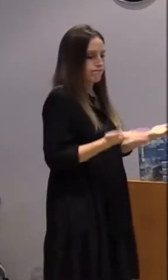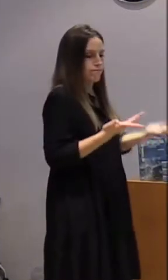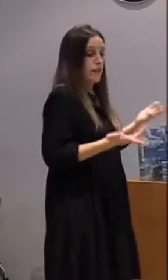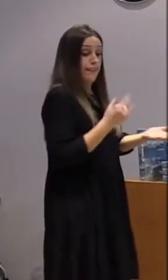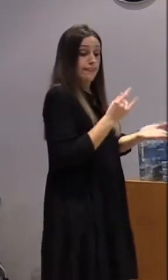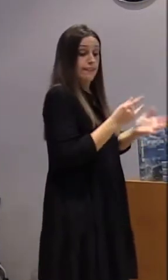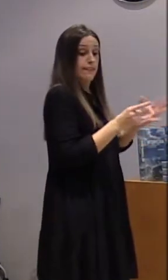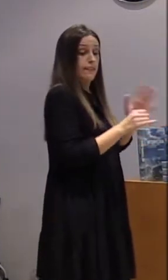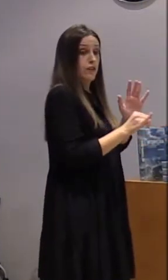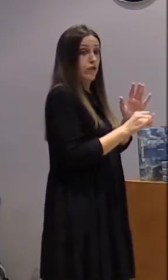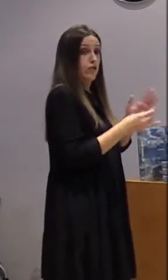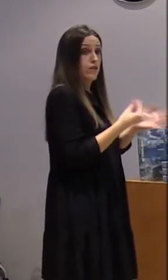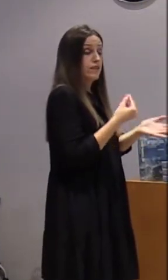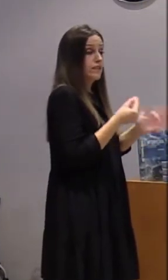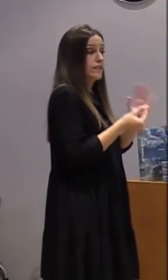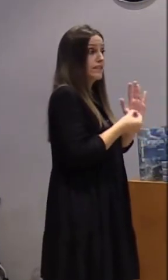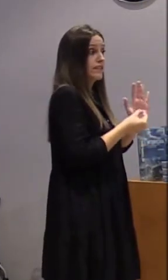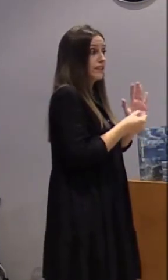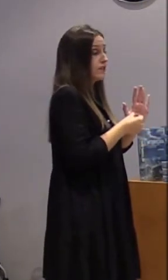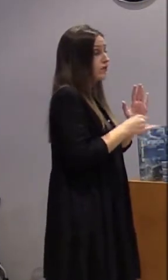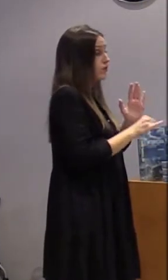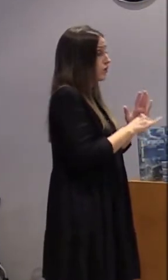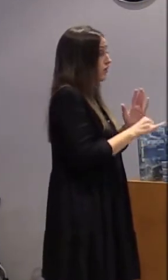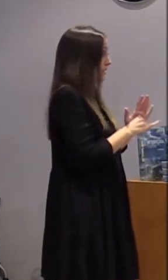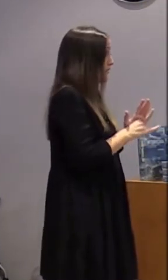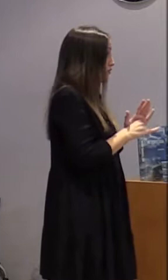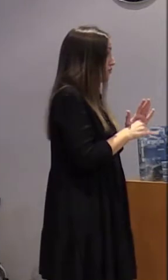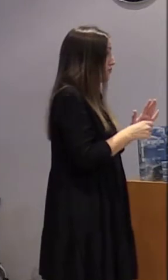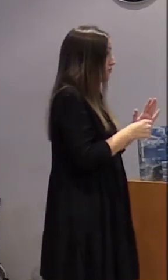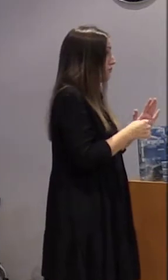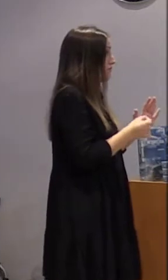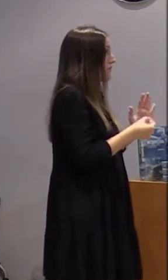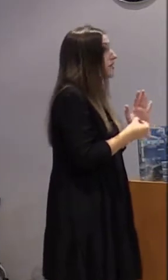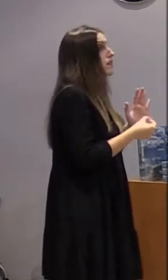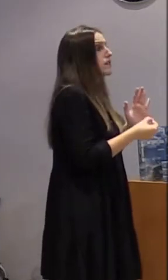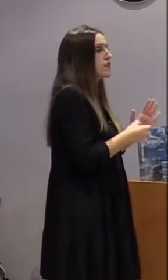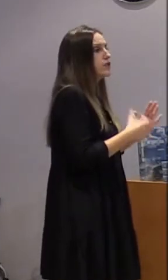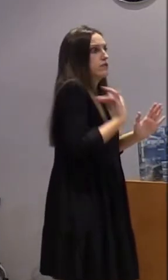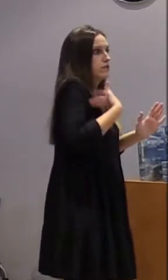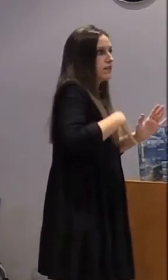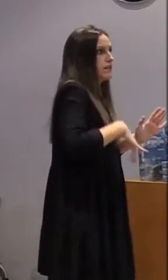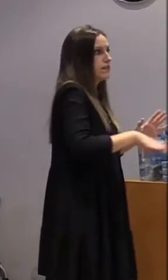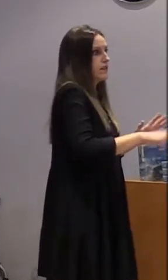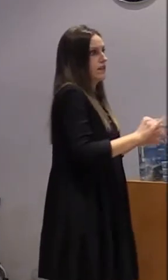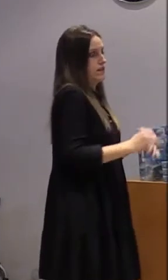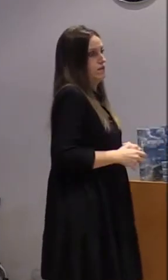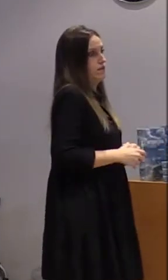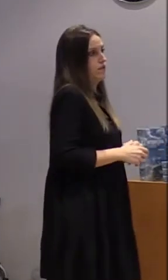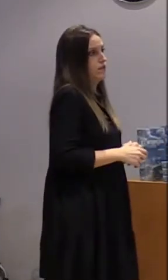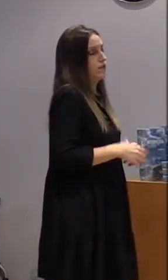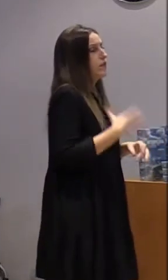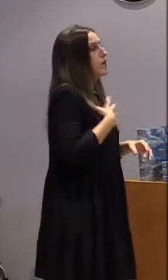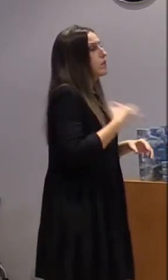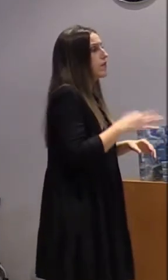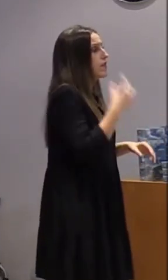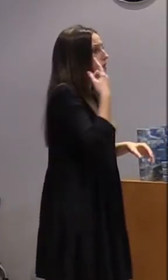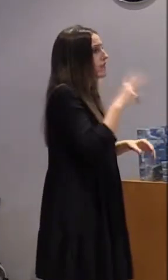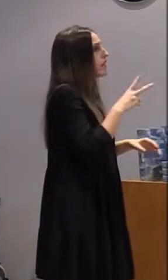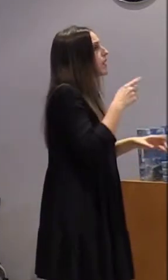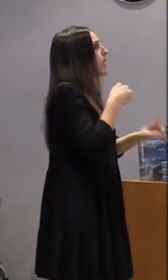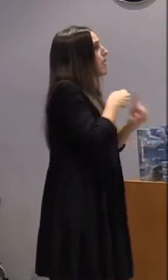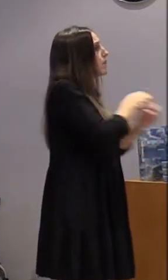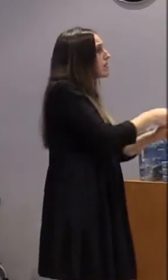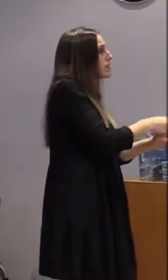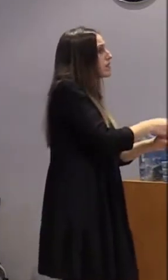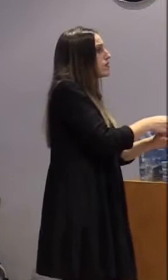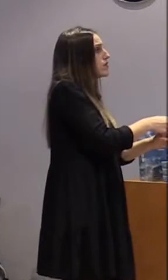ya en esa época, estamos hablando ya, pues, metidos en el siglo XIX, que ya se tomaban en Inglaterra. Ya se podía saber qué presión había habido